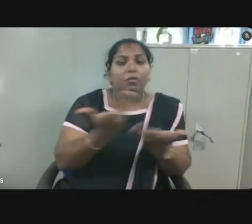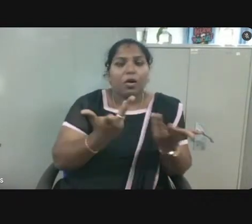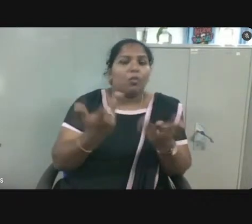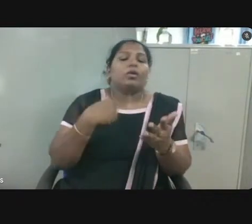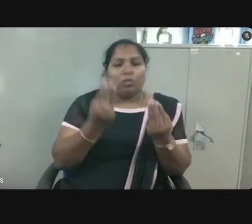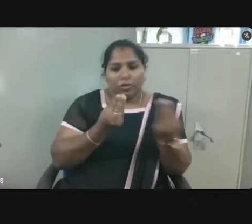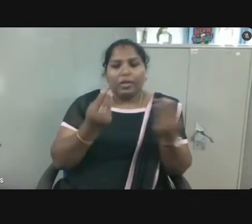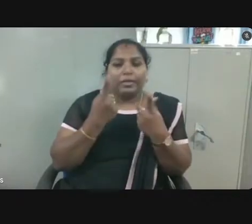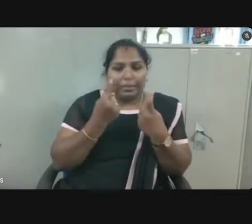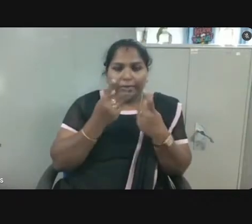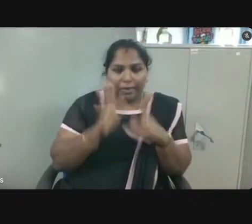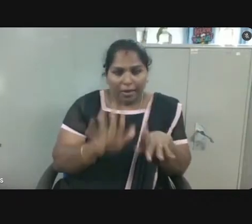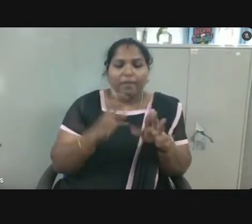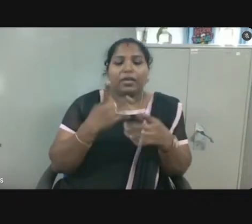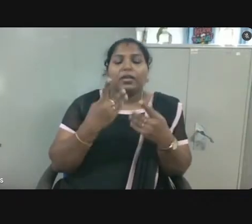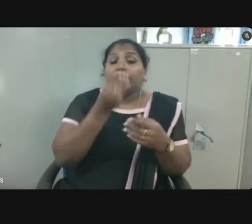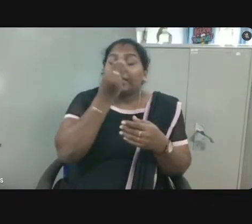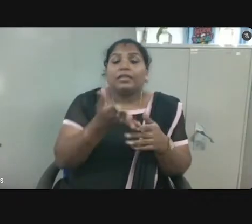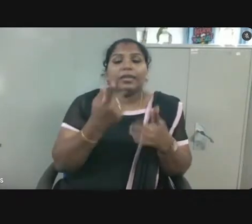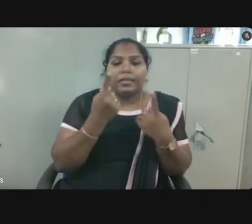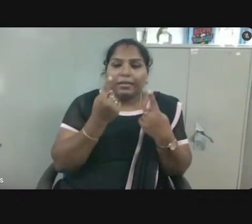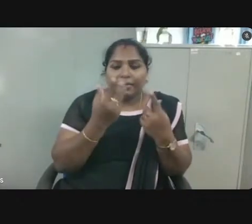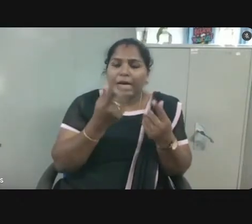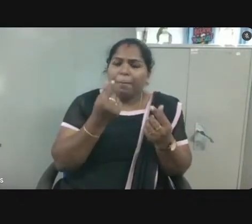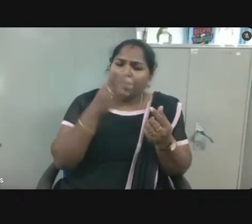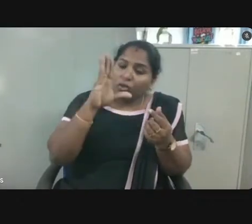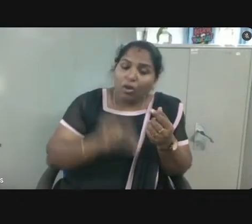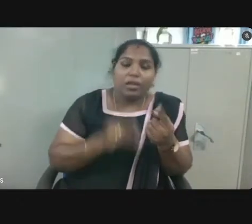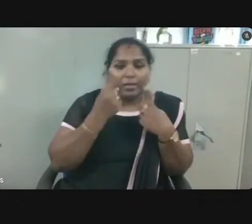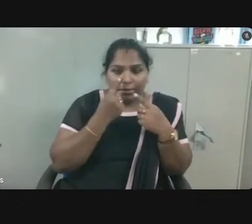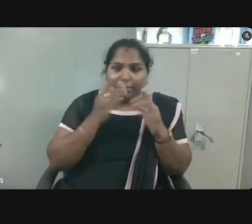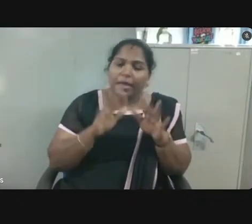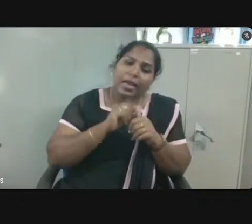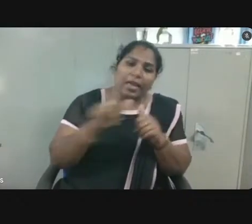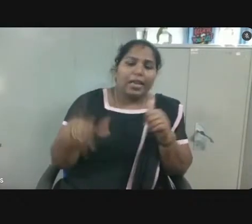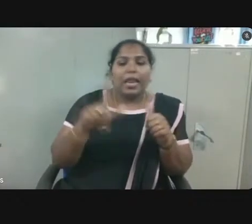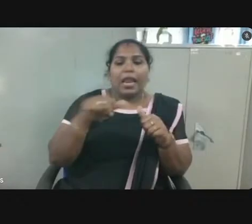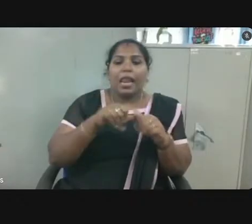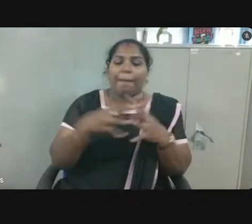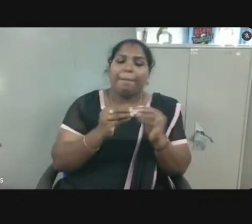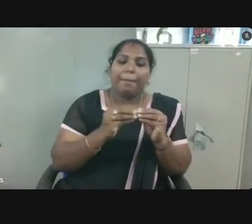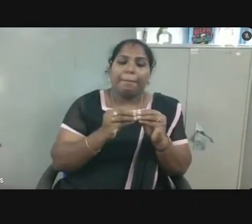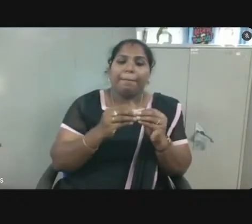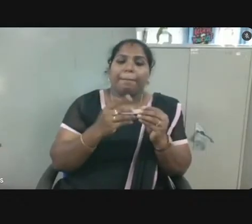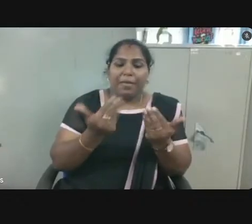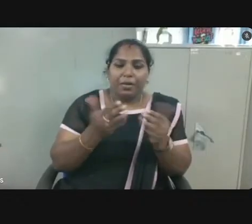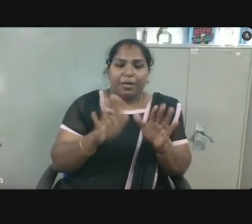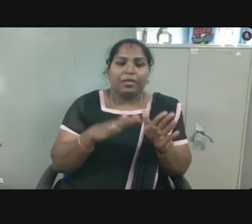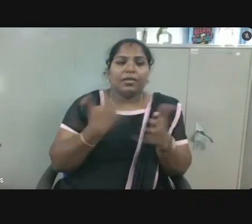ടെസ്റ്റുകളുണ്ട്. ഏറ്റവും എളുപ്പമുള്ള ഒരു ടെസ്റ്റ്, അതും ഏറ്റവും ചെലവ് കുറഞ്ഞ ഒരു ടെസ്റ്റ്, എല്ലാ ലാബറട്ടറിയിലും ചെയ്യുന്ന ഒരു ടെസ്റ്റാണ്